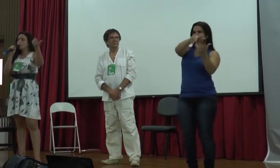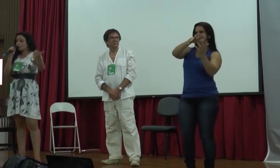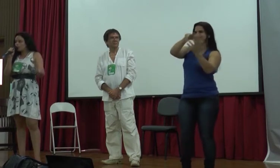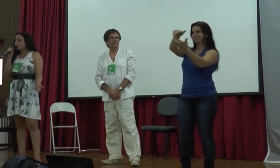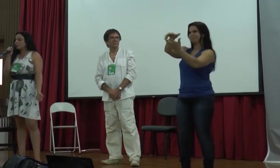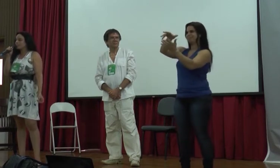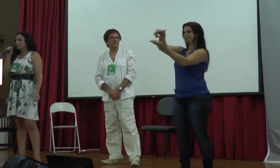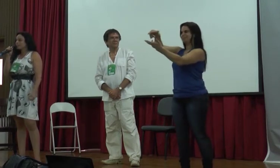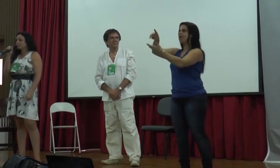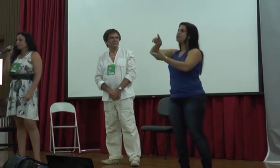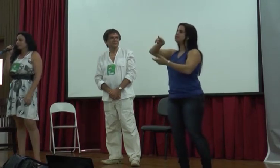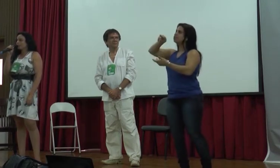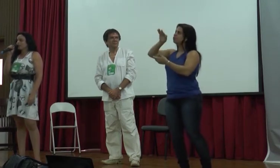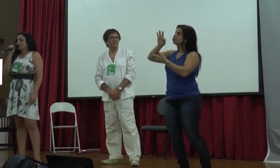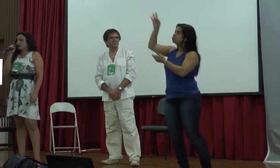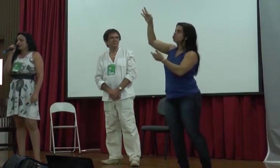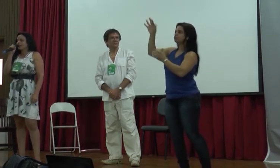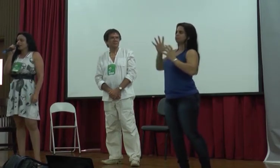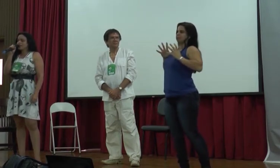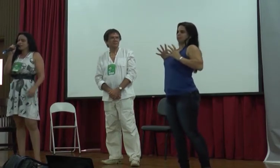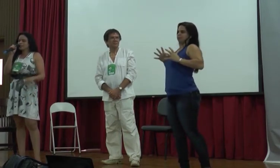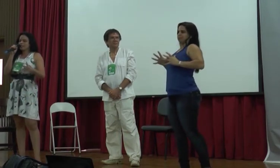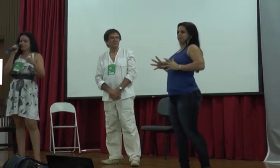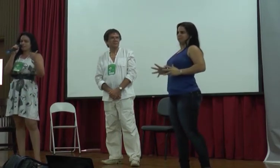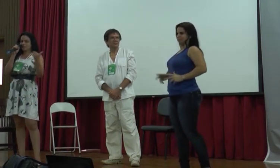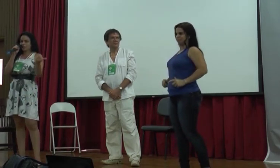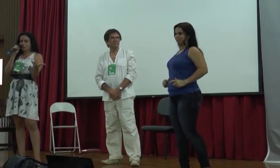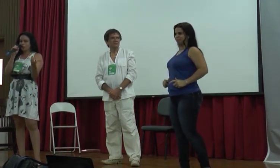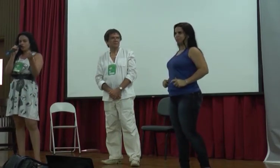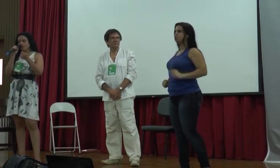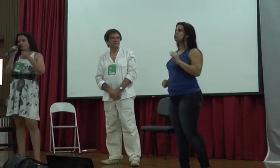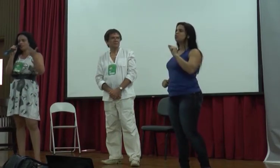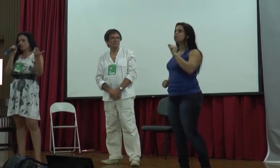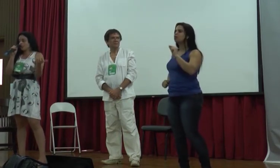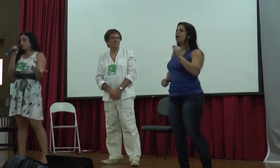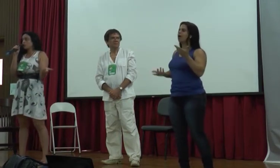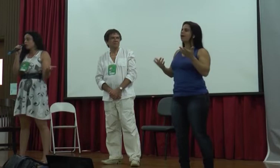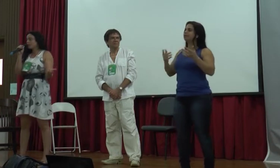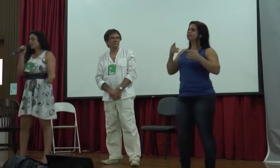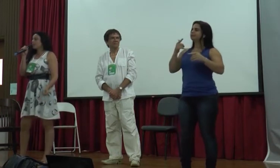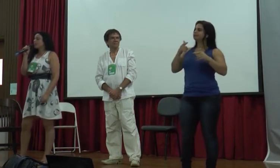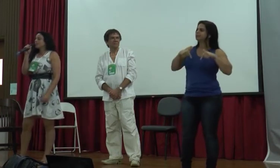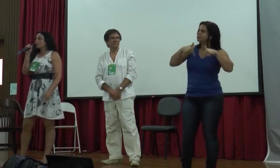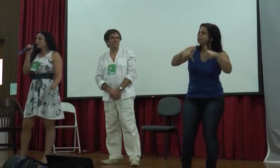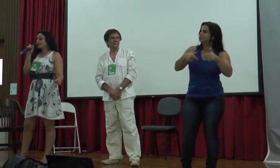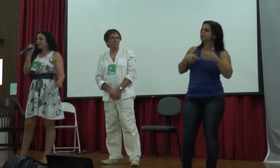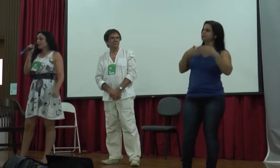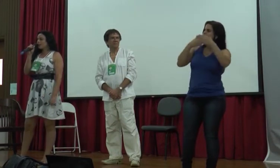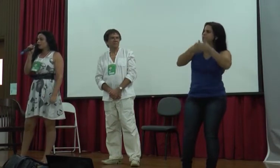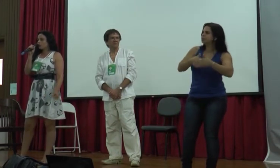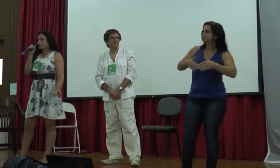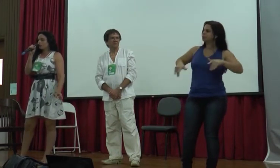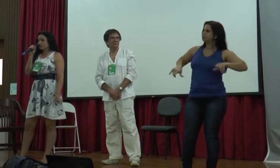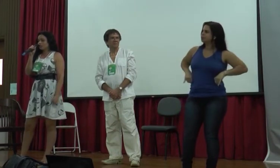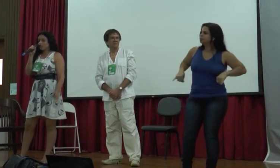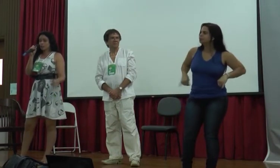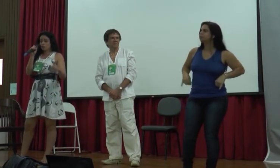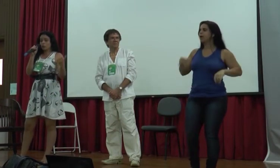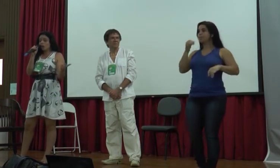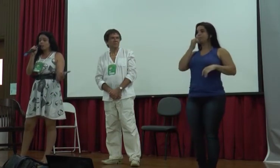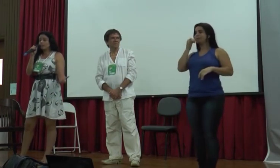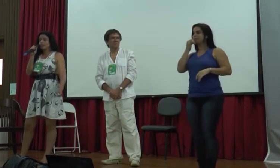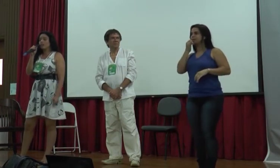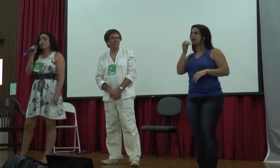a uma pureza. Né? E o que seriam essas provas e expiações? Se pensar no ponto de vista